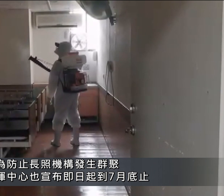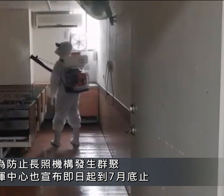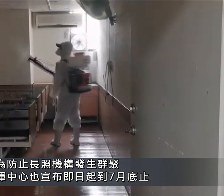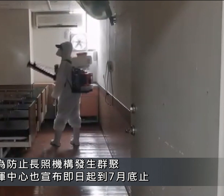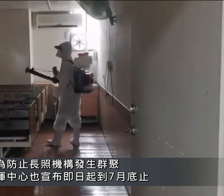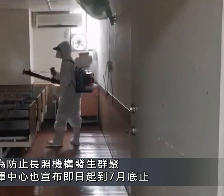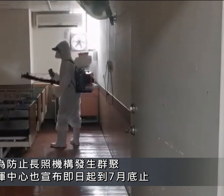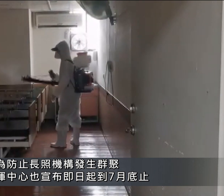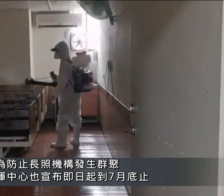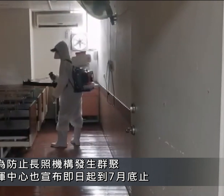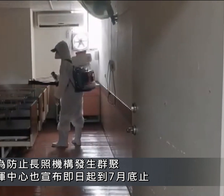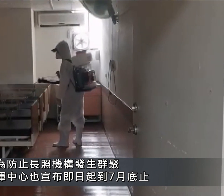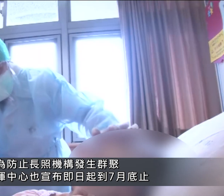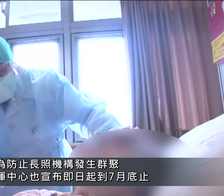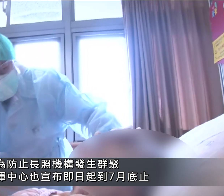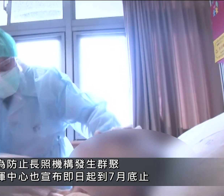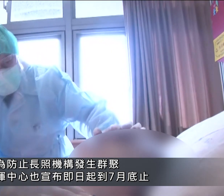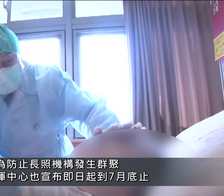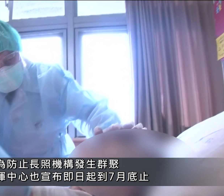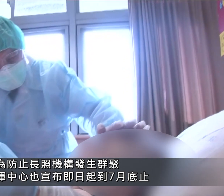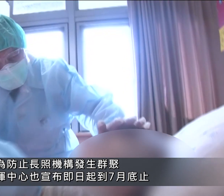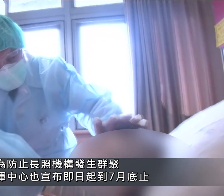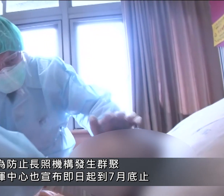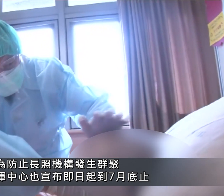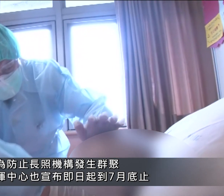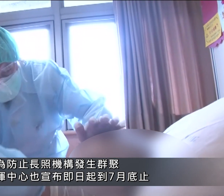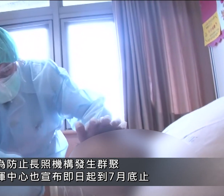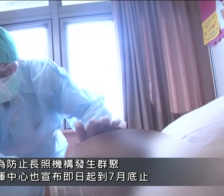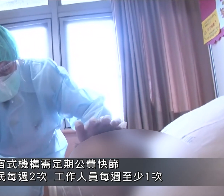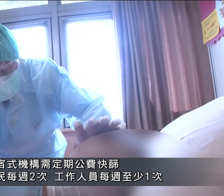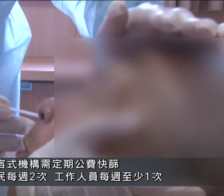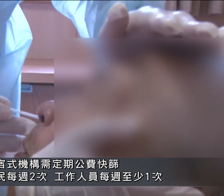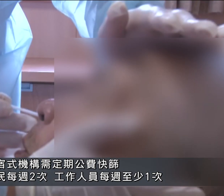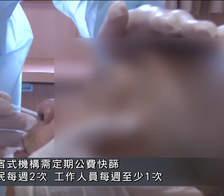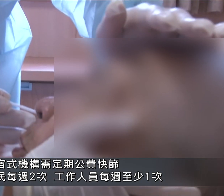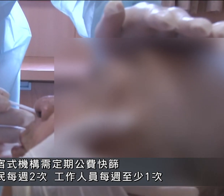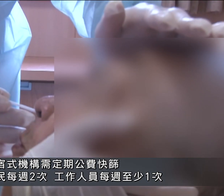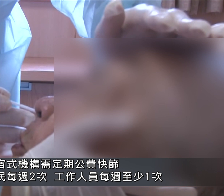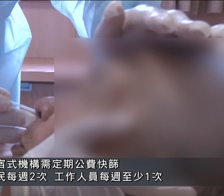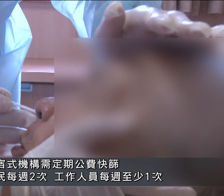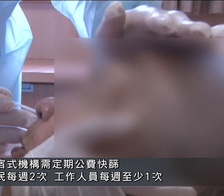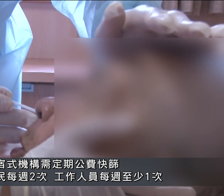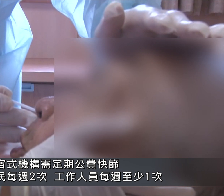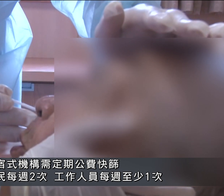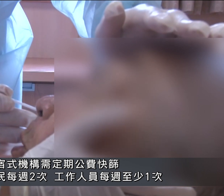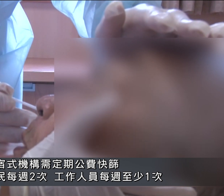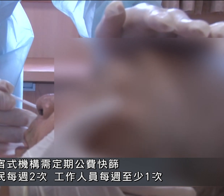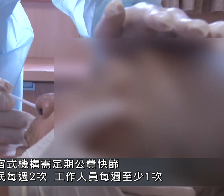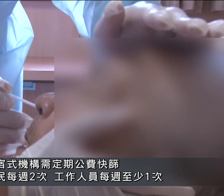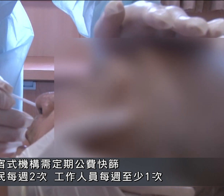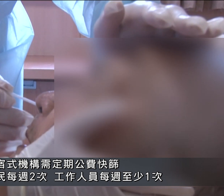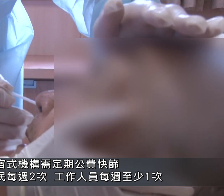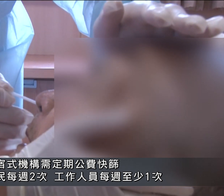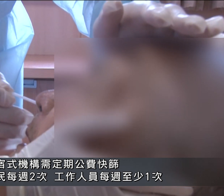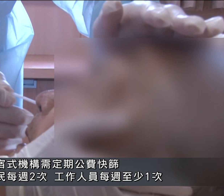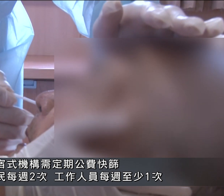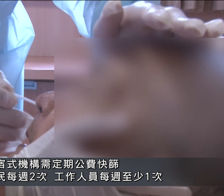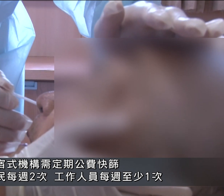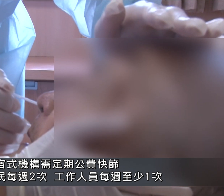聚，指挥中心也宣布，即日起到7月底止，住宿式机构需定期公费快筛，住民每周2次，工作人员